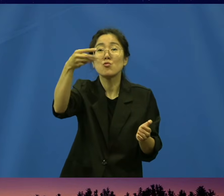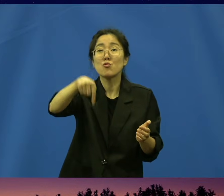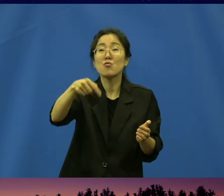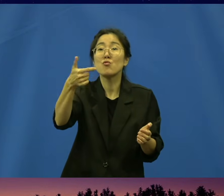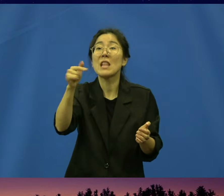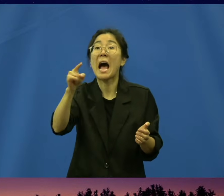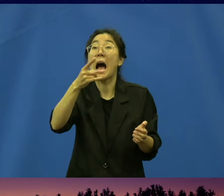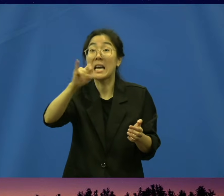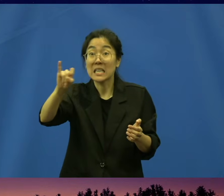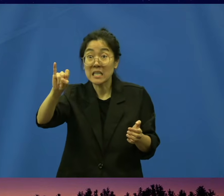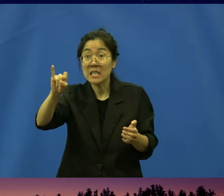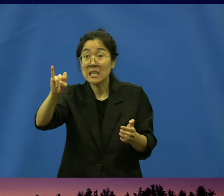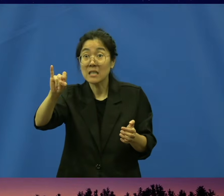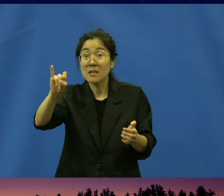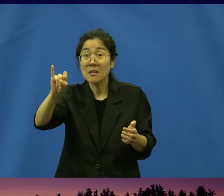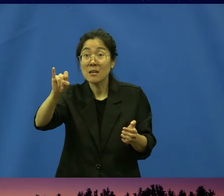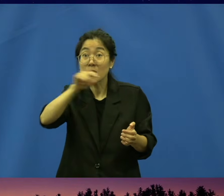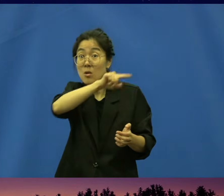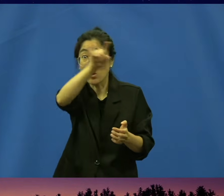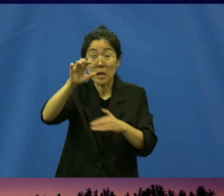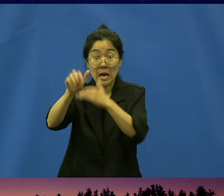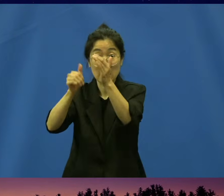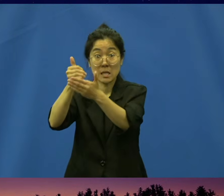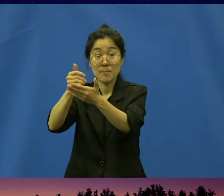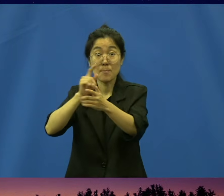왕족들과 관리들 앞에서 제가 읽었습니다.